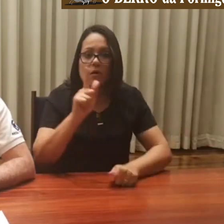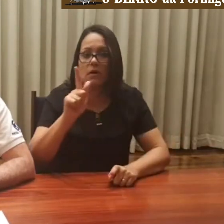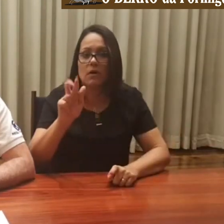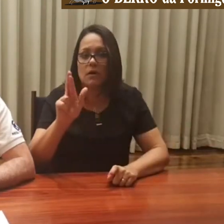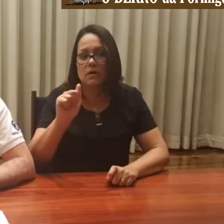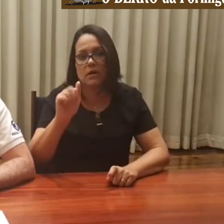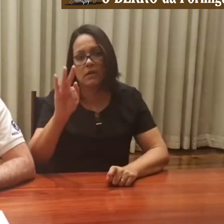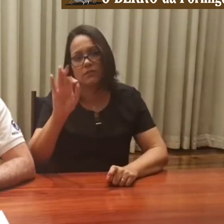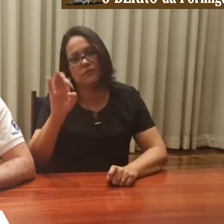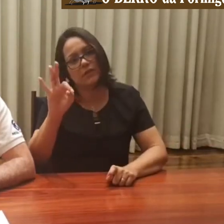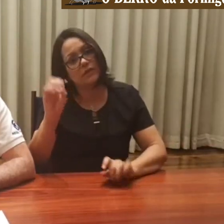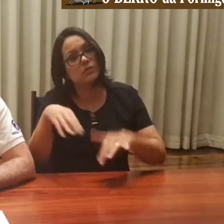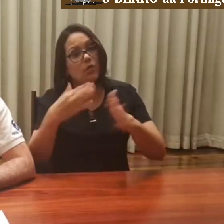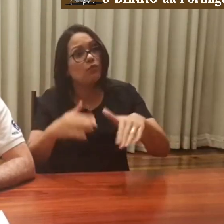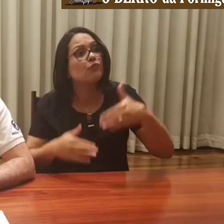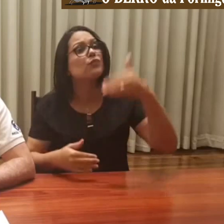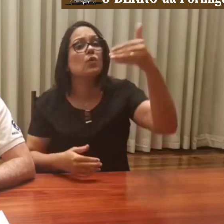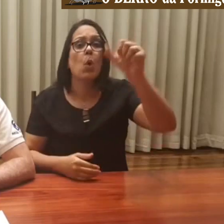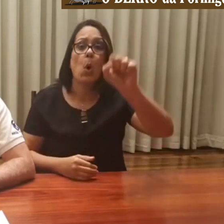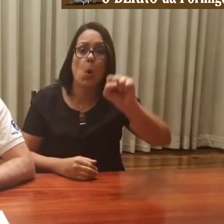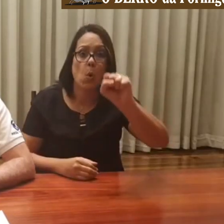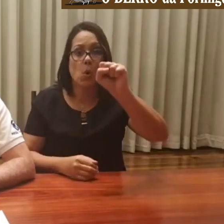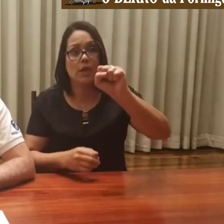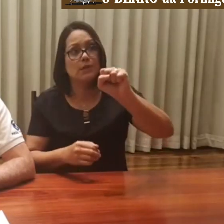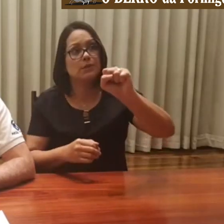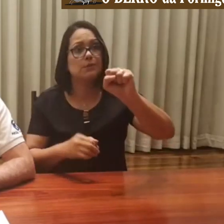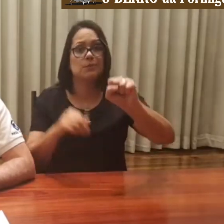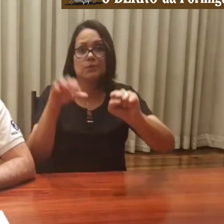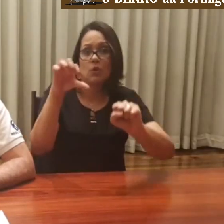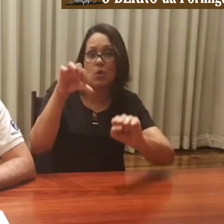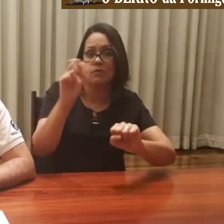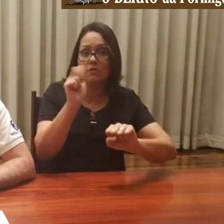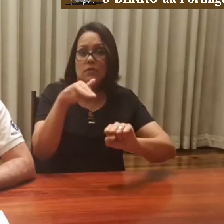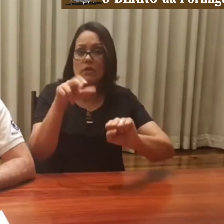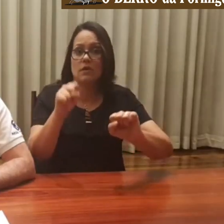para os 8, 9 anos, o mundo acha que a economia